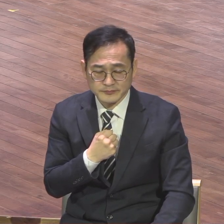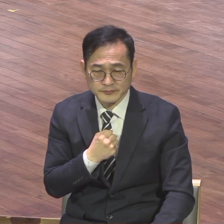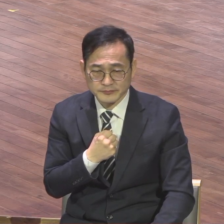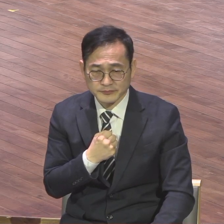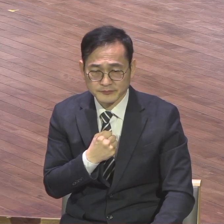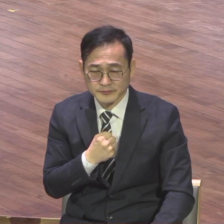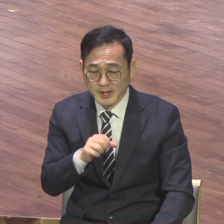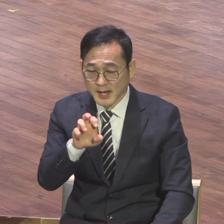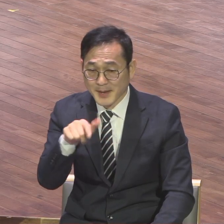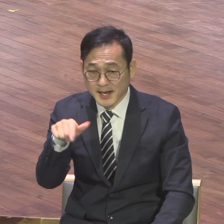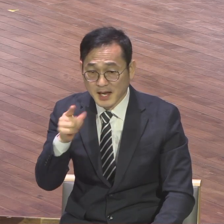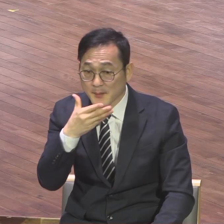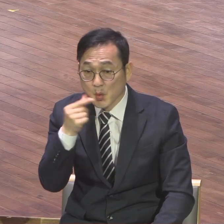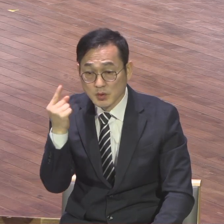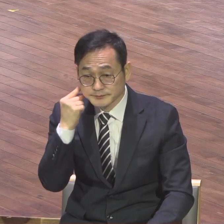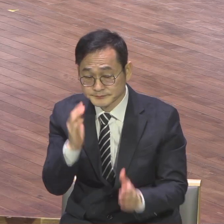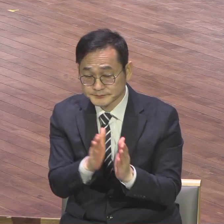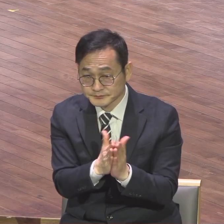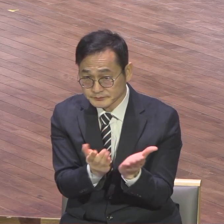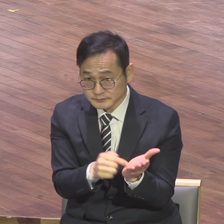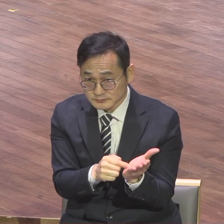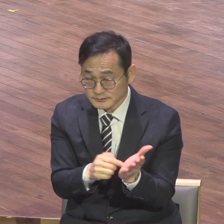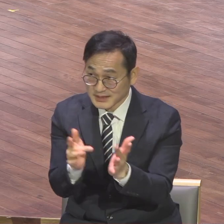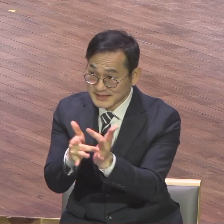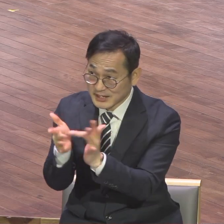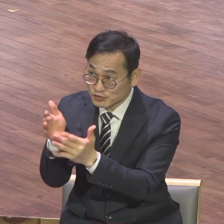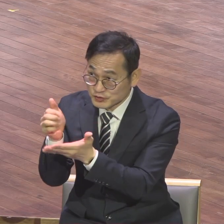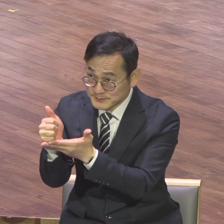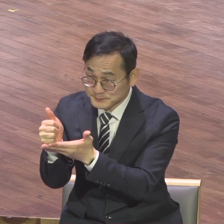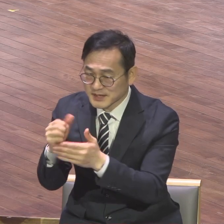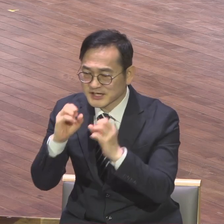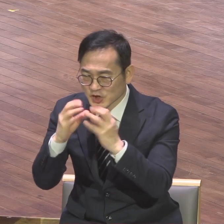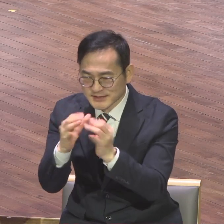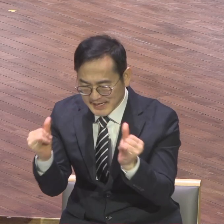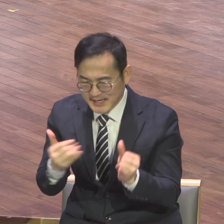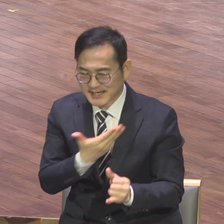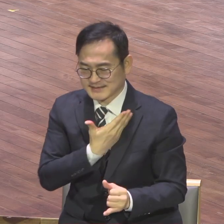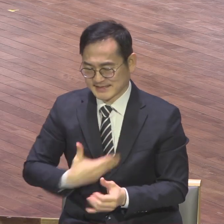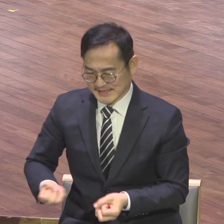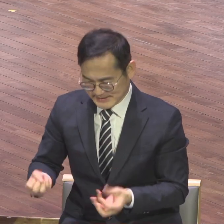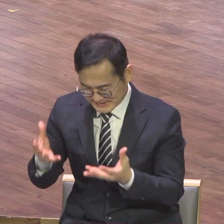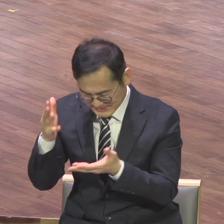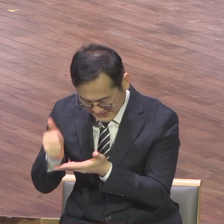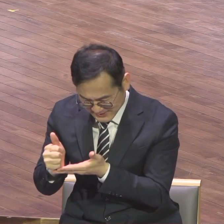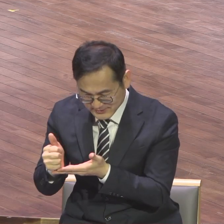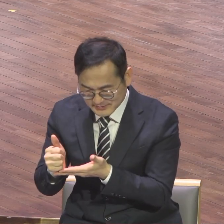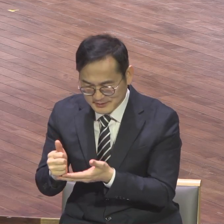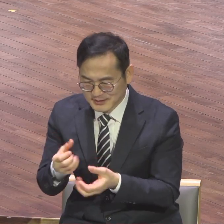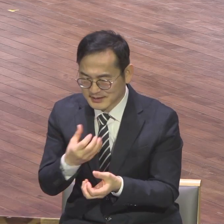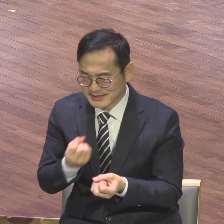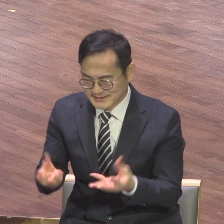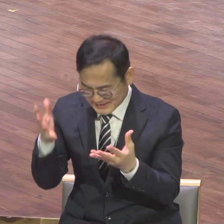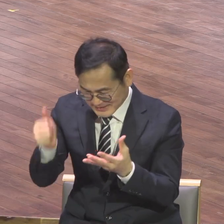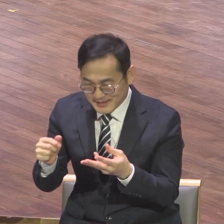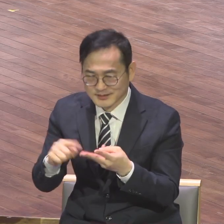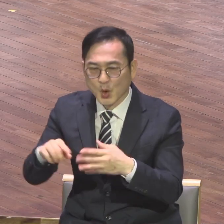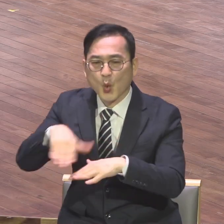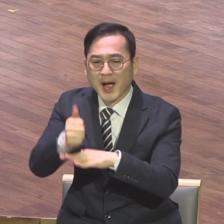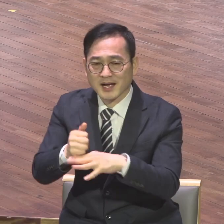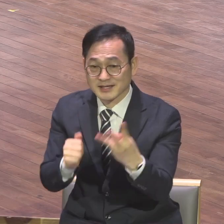마가복음은요, 예수 그리스도께서 가지시고 계시는 선지자, 세상 왕의 권세 중에서 특별히 이 마가복음은